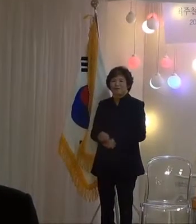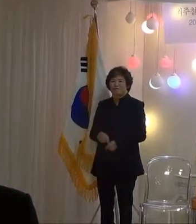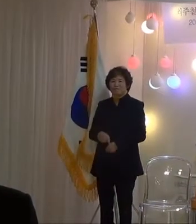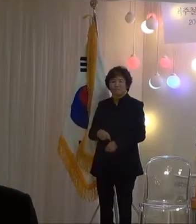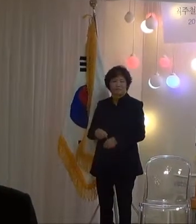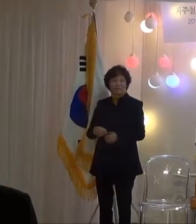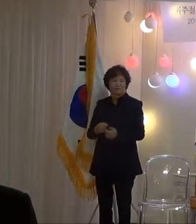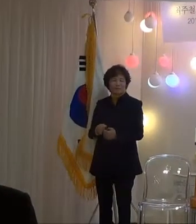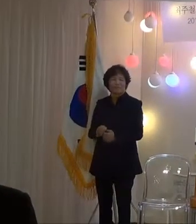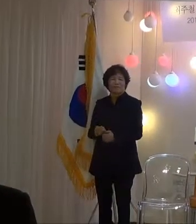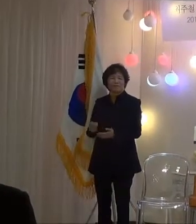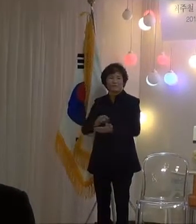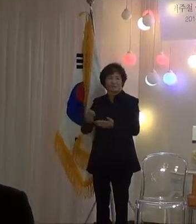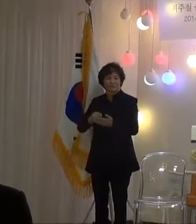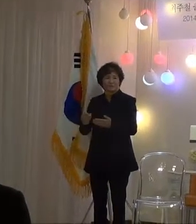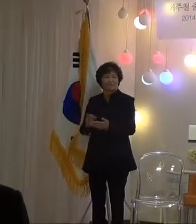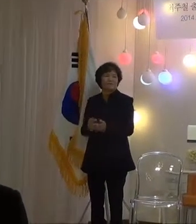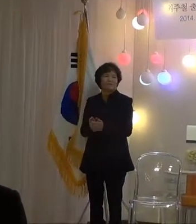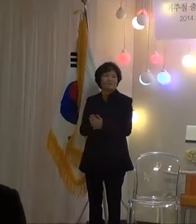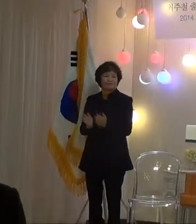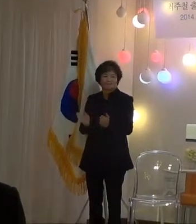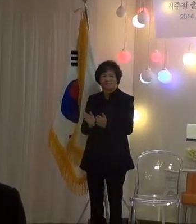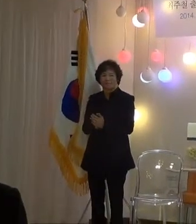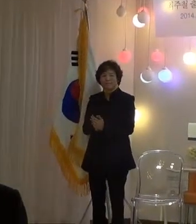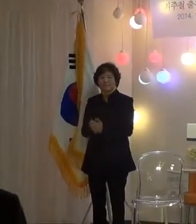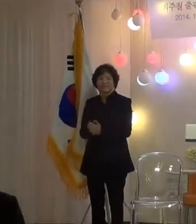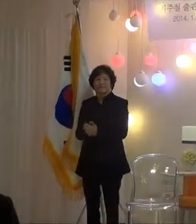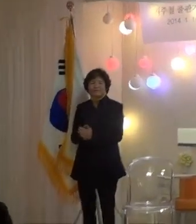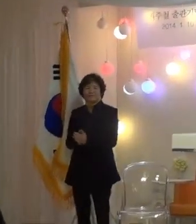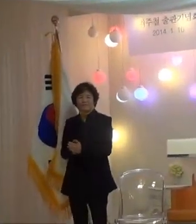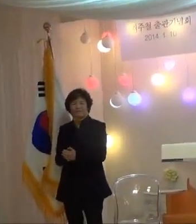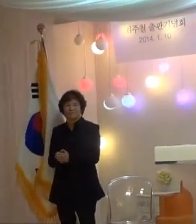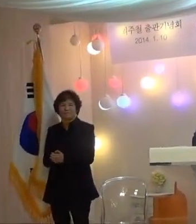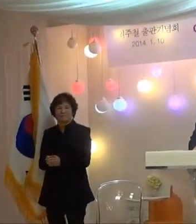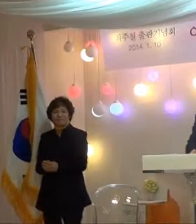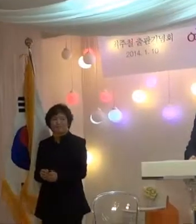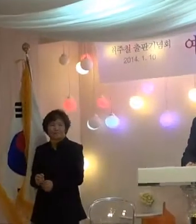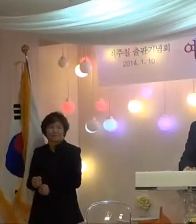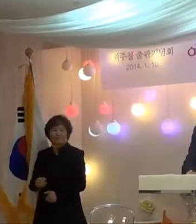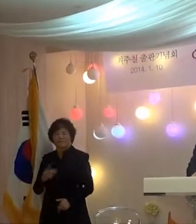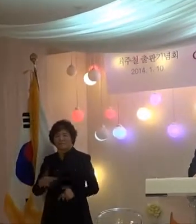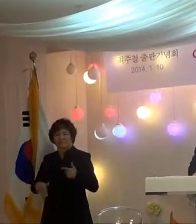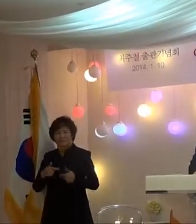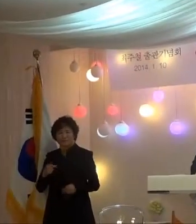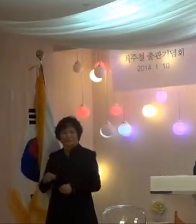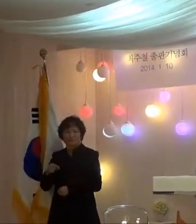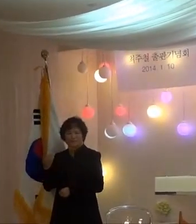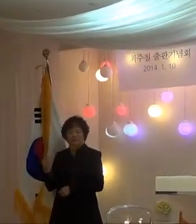썼습니다. 제 글 때문에 상처받은 분도 많았고요. 어떤 분들은 통쾌 유쾌하다 했지만